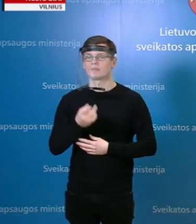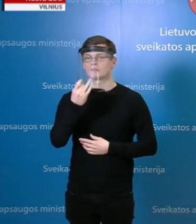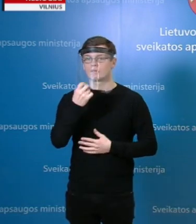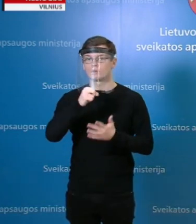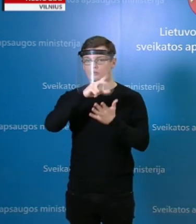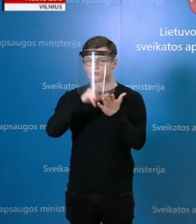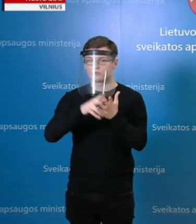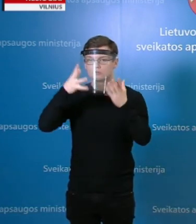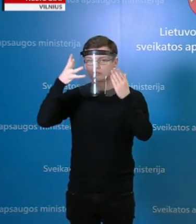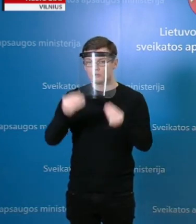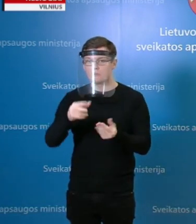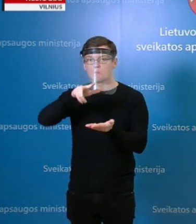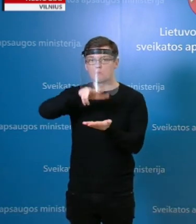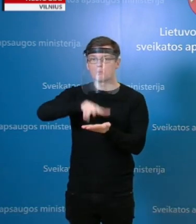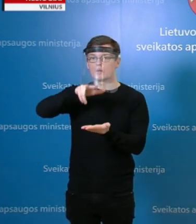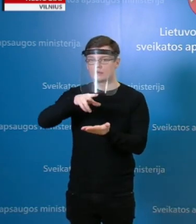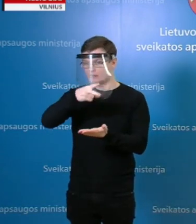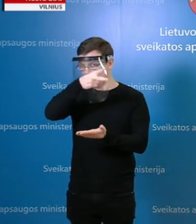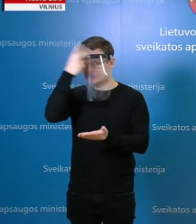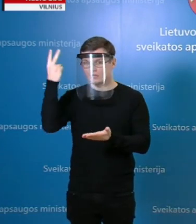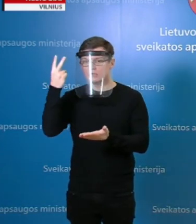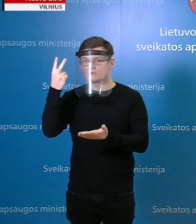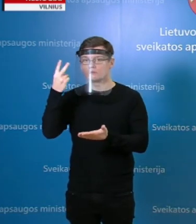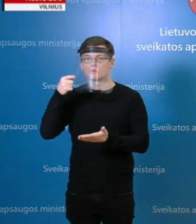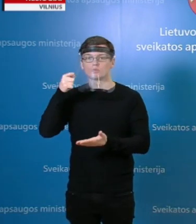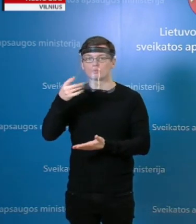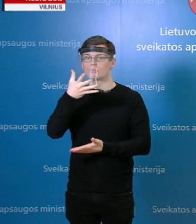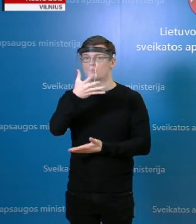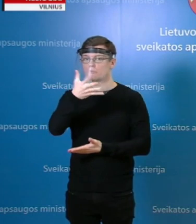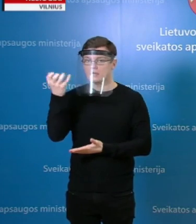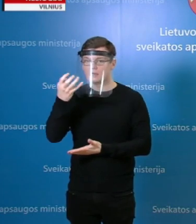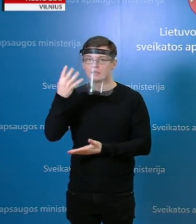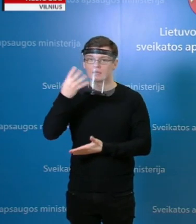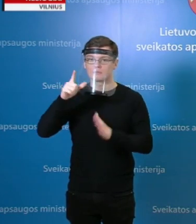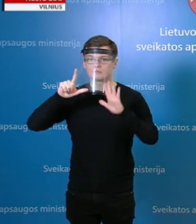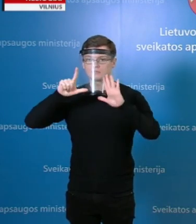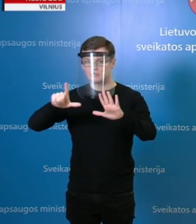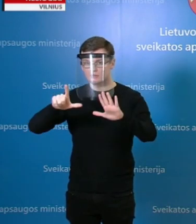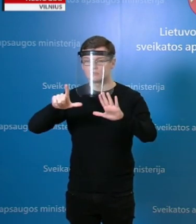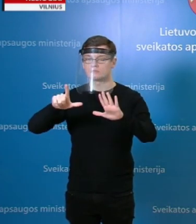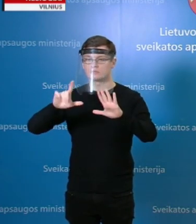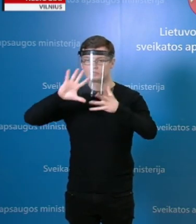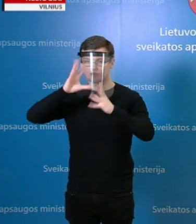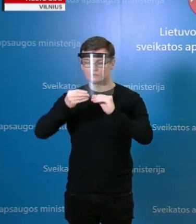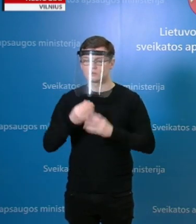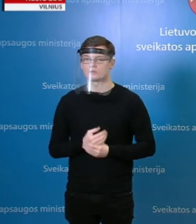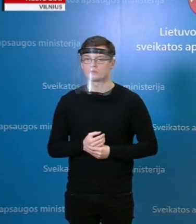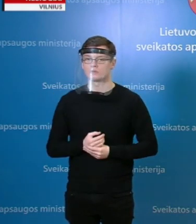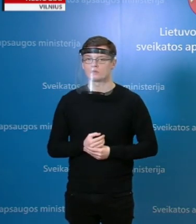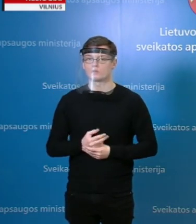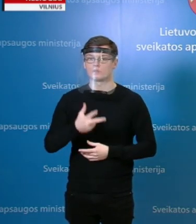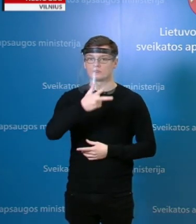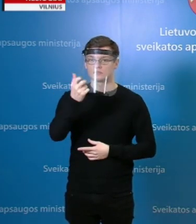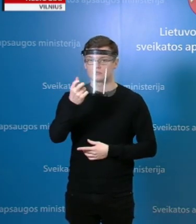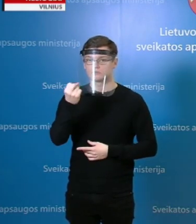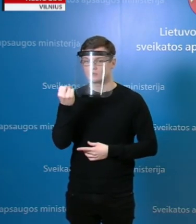Lietuvoje patvirtintų ligos atvejų skaičius konkretiems žmonėms yra 1547 atvejai. Iš jų